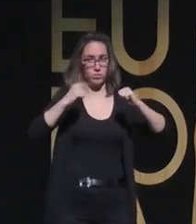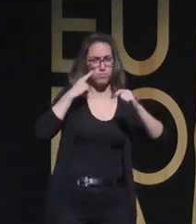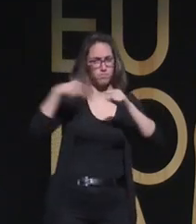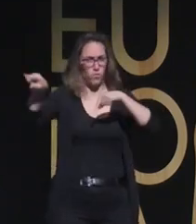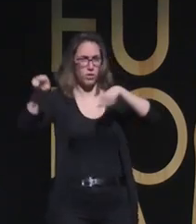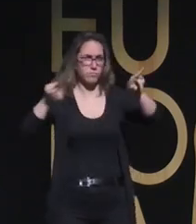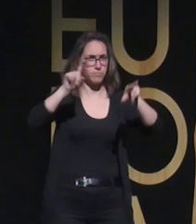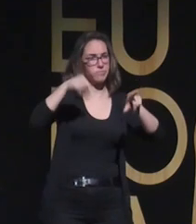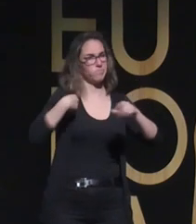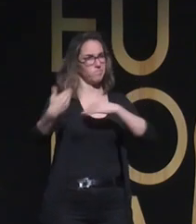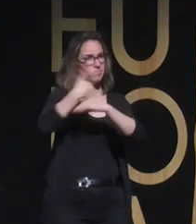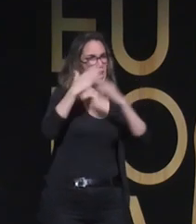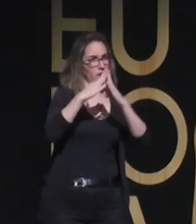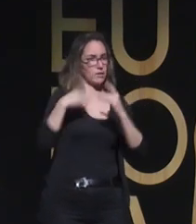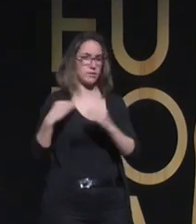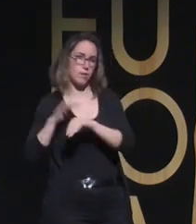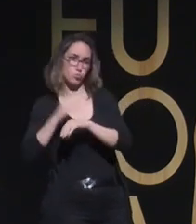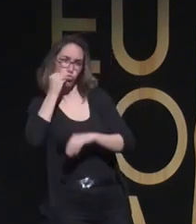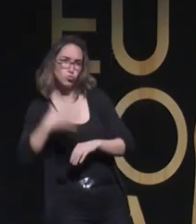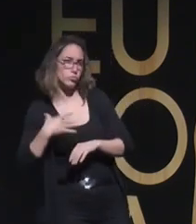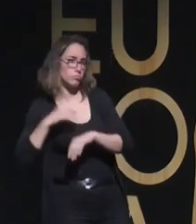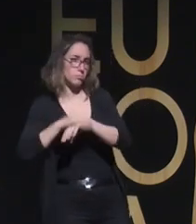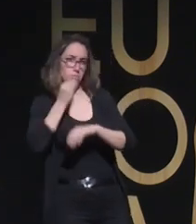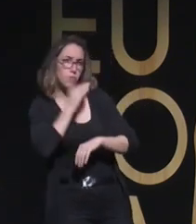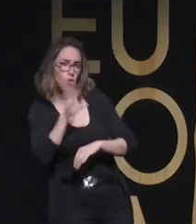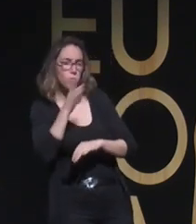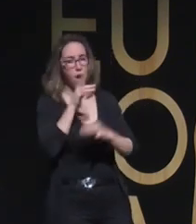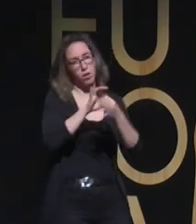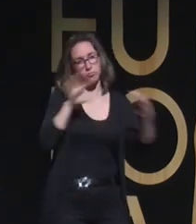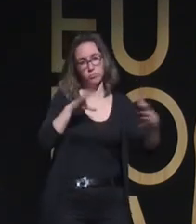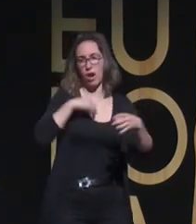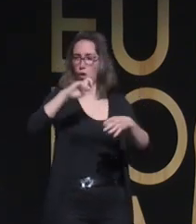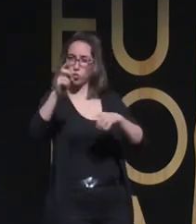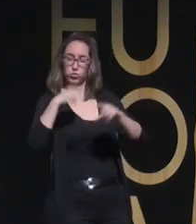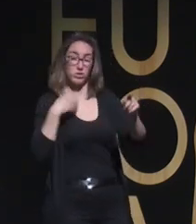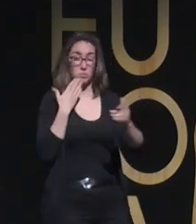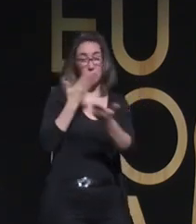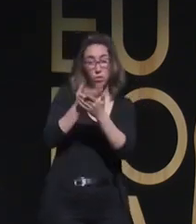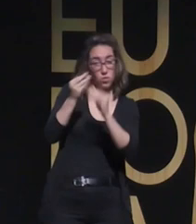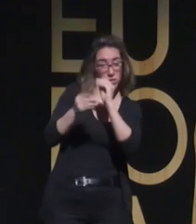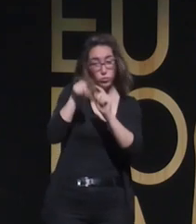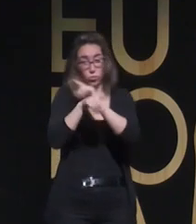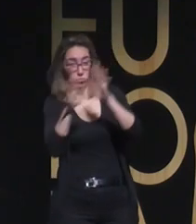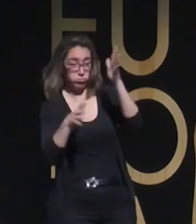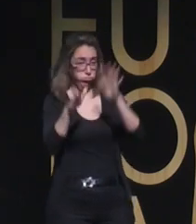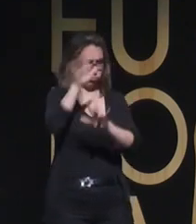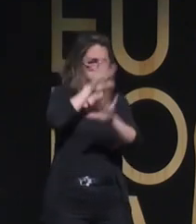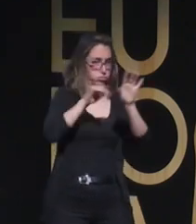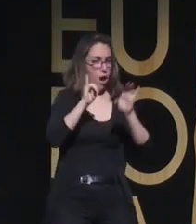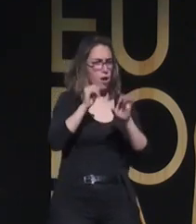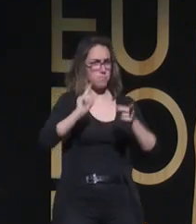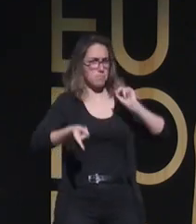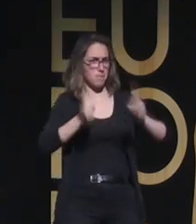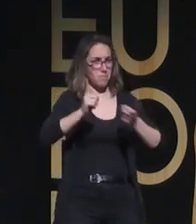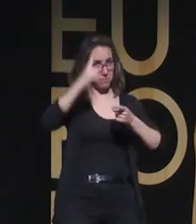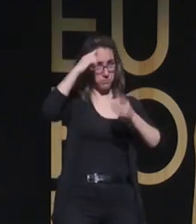invito a mi casa y eres mi mejor amigo, y entonces eres mi mejor amigo, pero entonces ya no lo eres tú, y si no haces lo que yo te pido ya te quedas fuera. Y hay una tiranía en ese punto